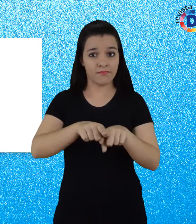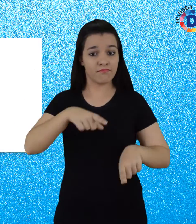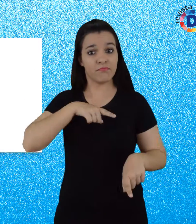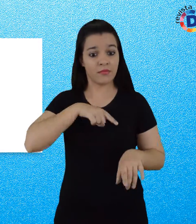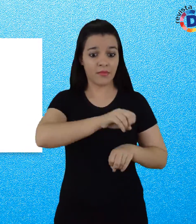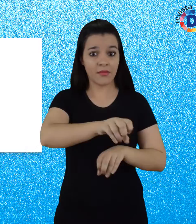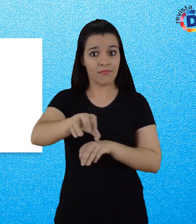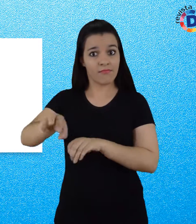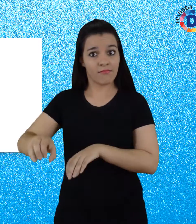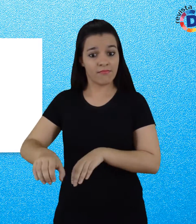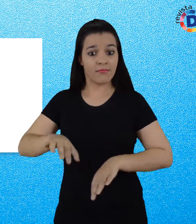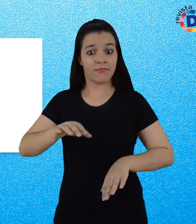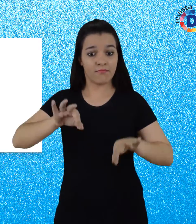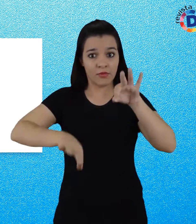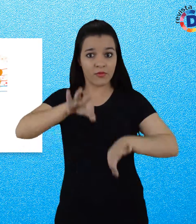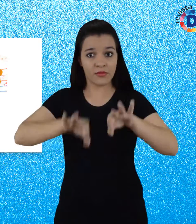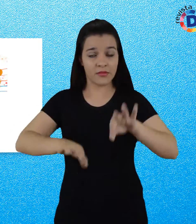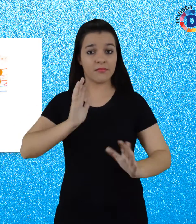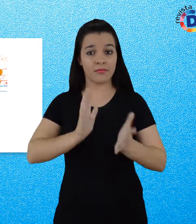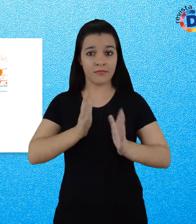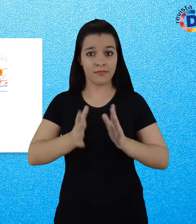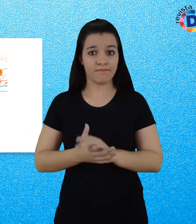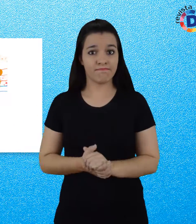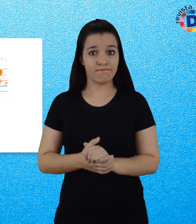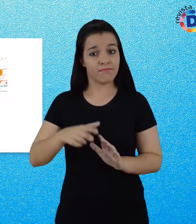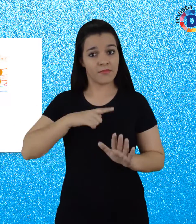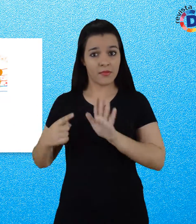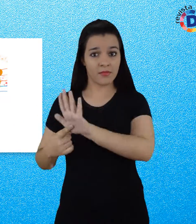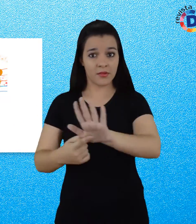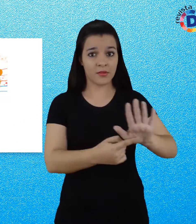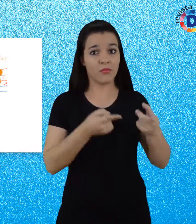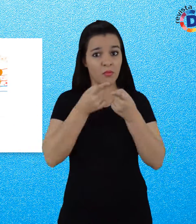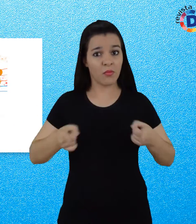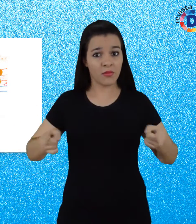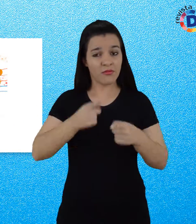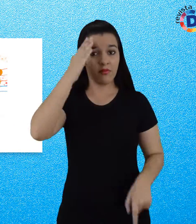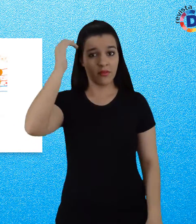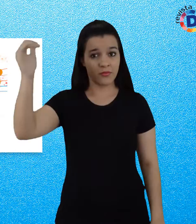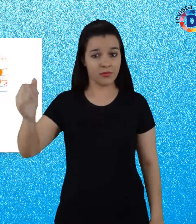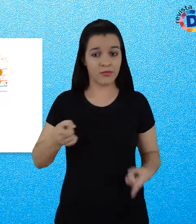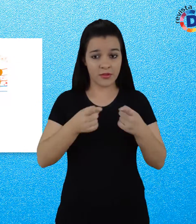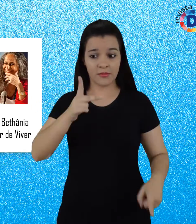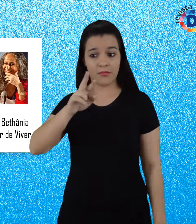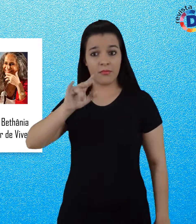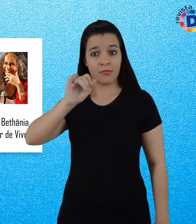passeios pedagógicos e também oficinas de Libras. O evento contará com um repertório musical